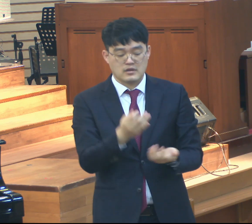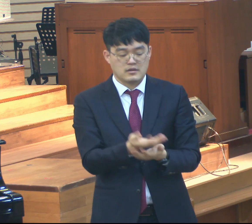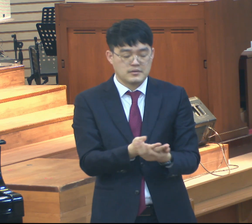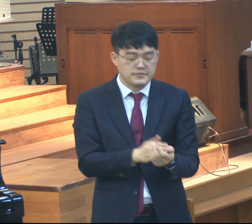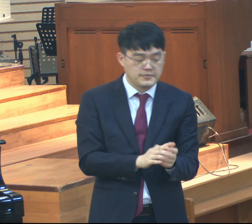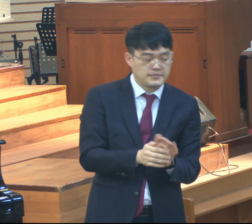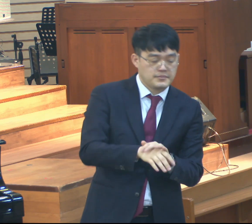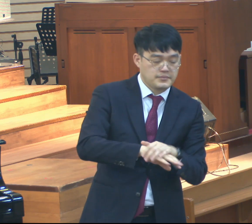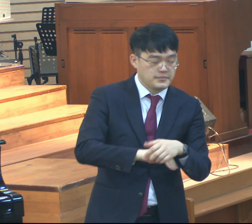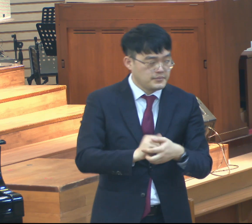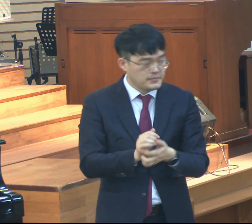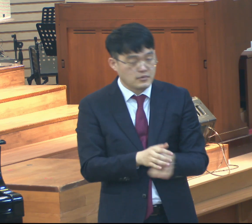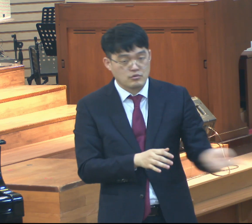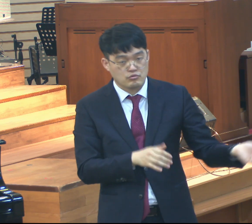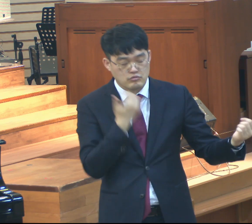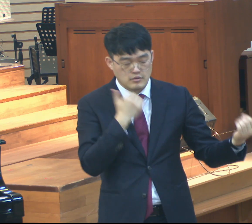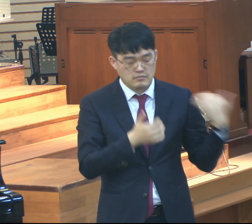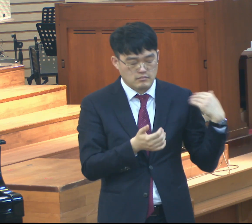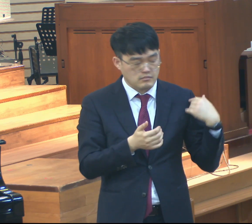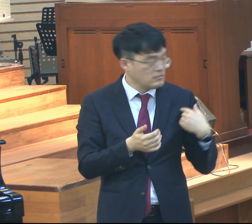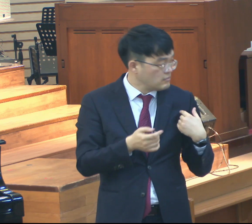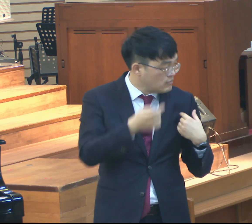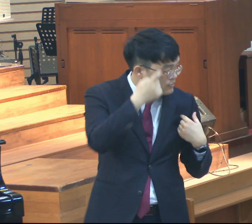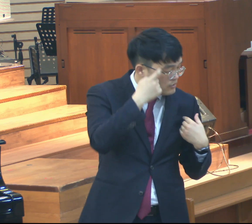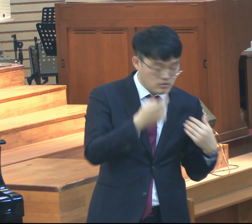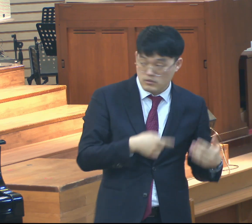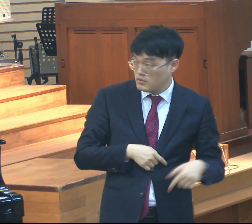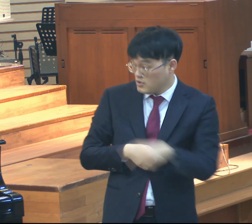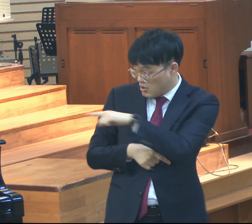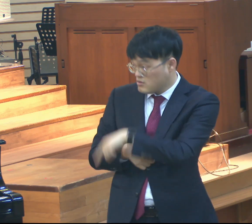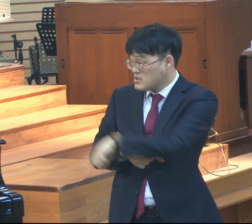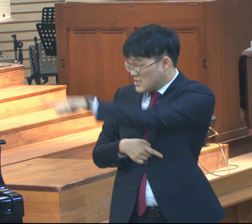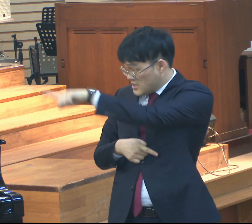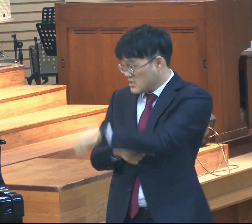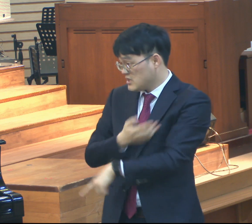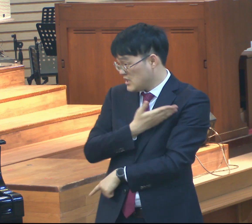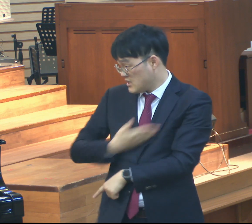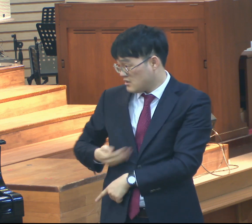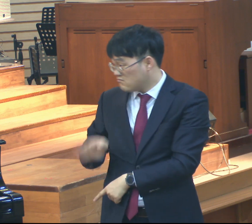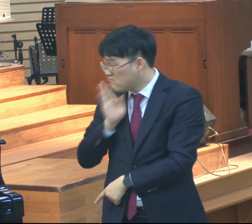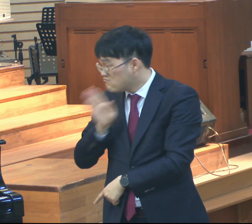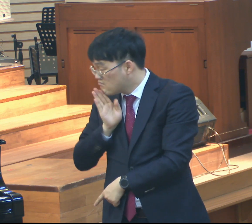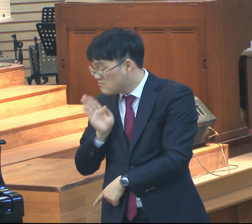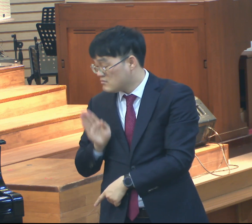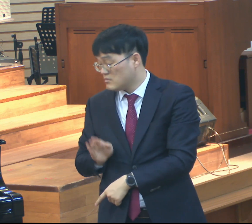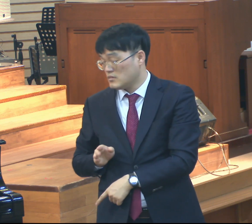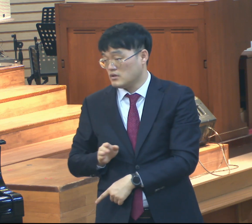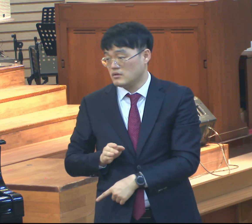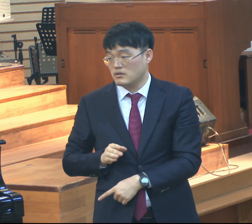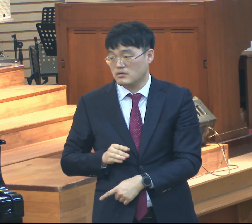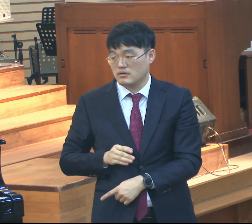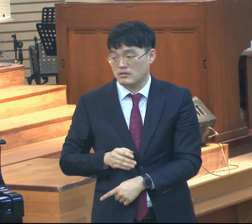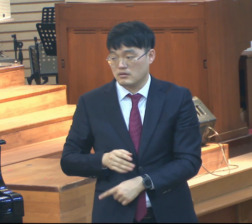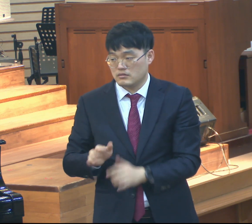어떤 사람이 또 질문을 했습니다. 너도 그 제자 중 하나가 아니냐? 많은 사람들이 베드로를